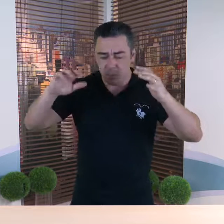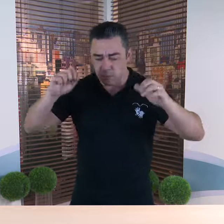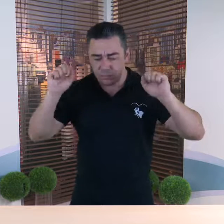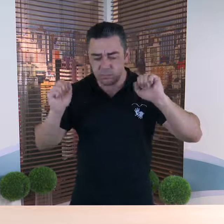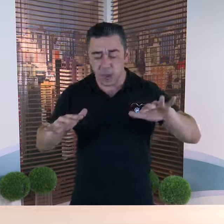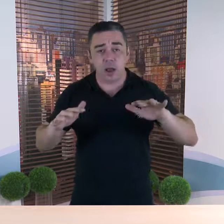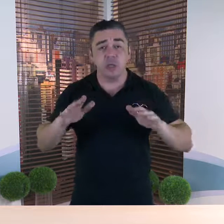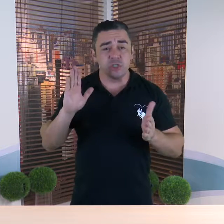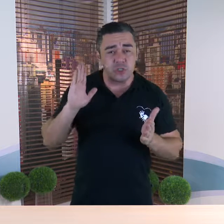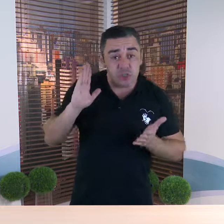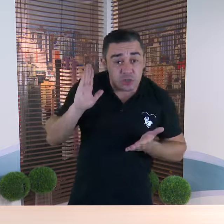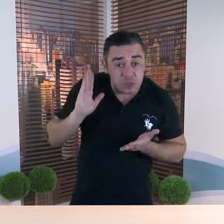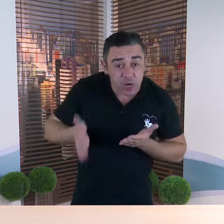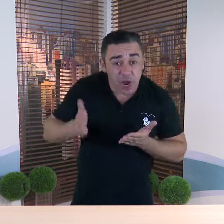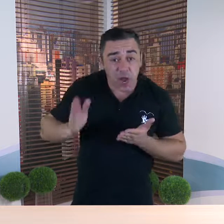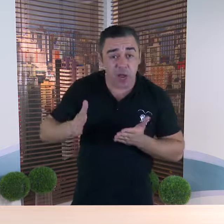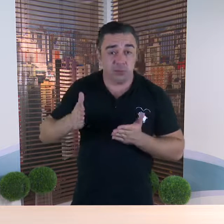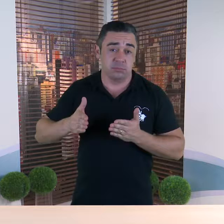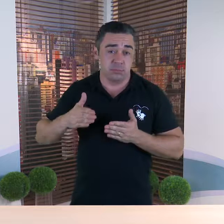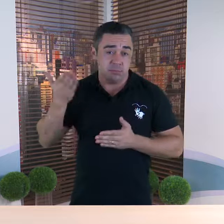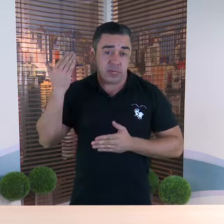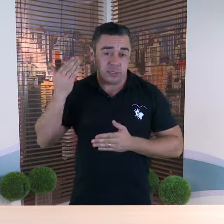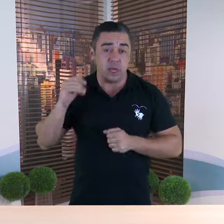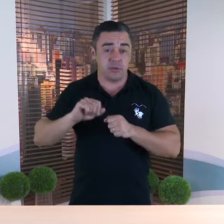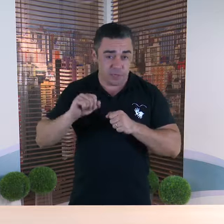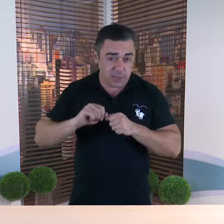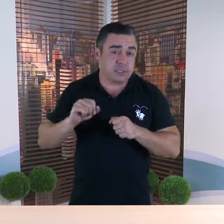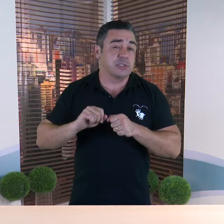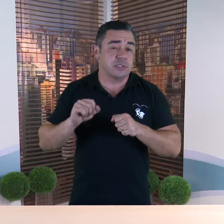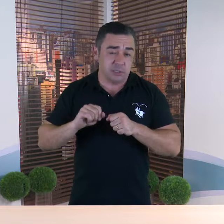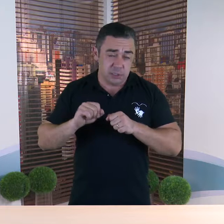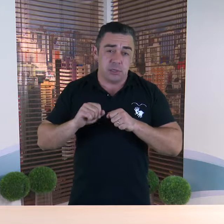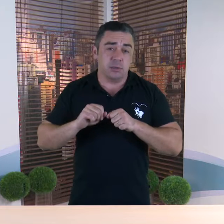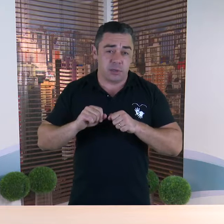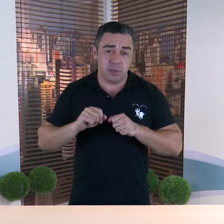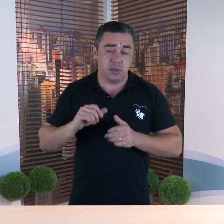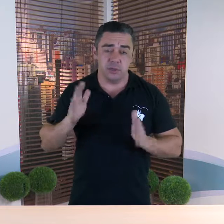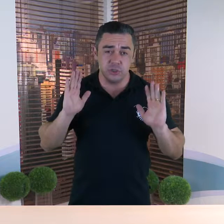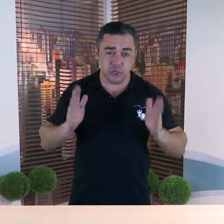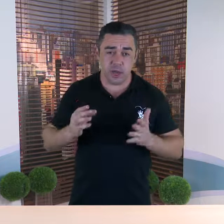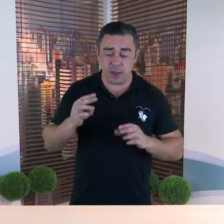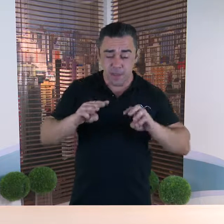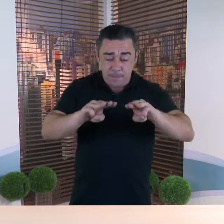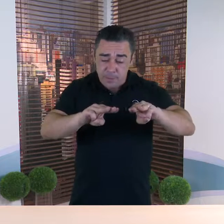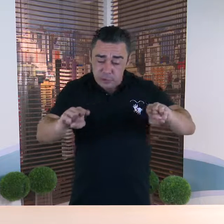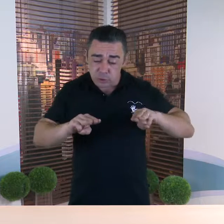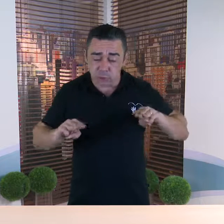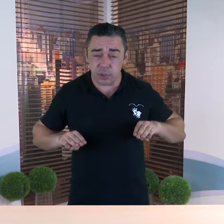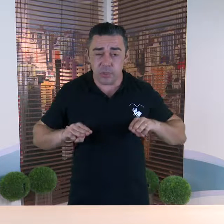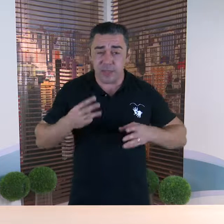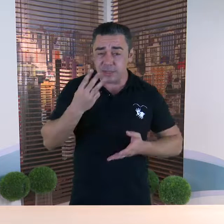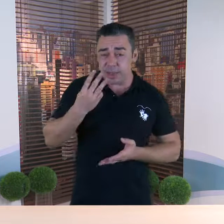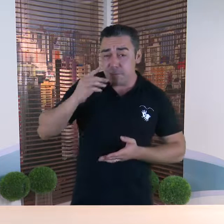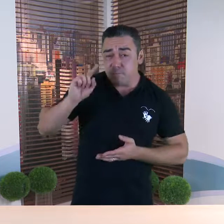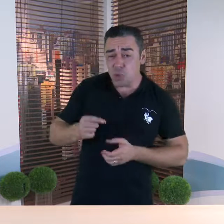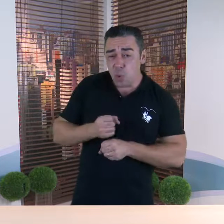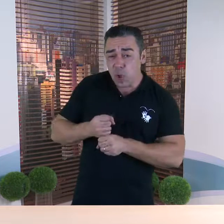feitiçaria já eram amplamente praticadas na Mesopotâmia por volta de 3.500 a.C.